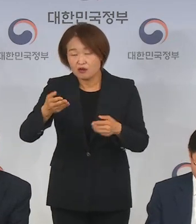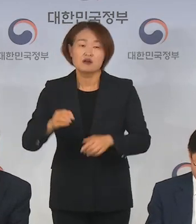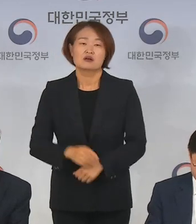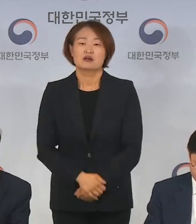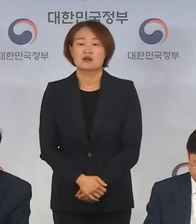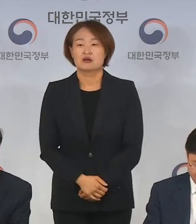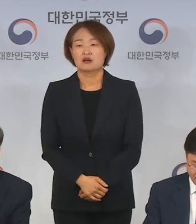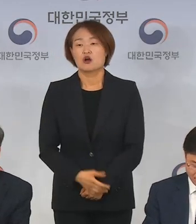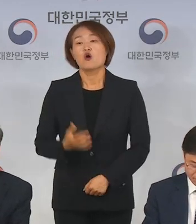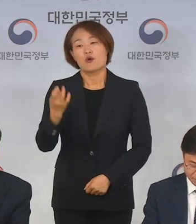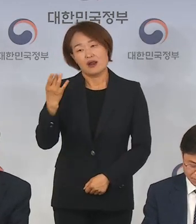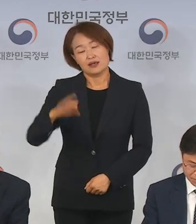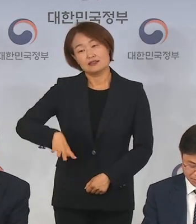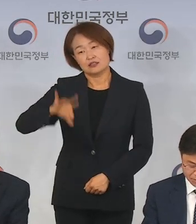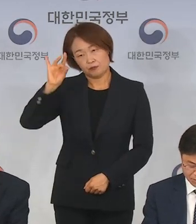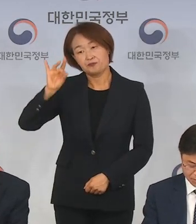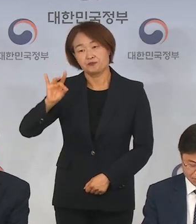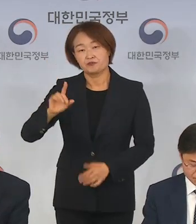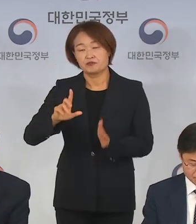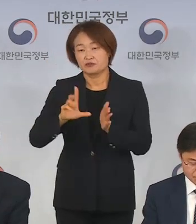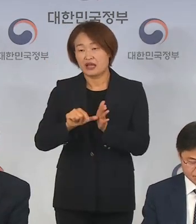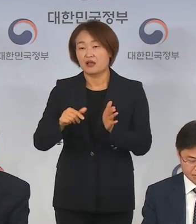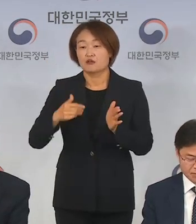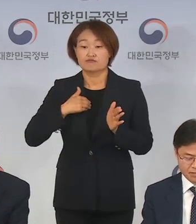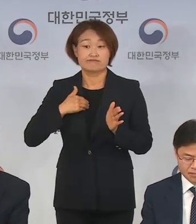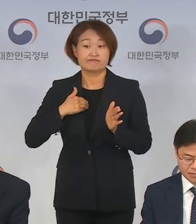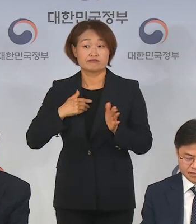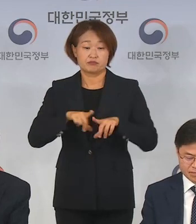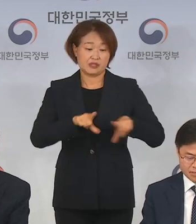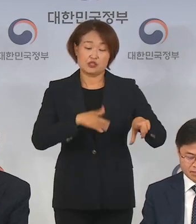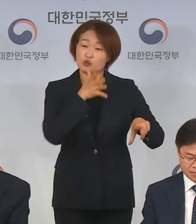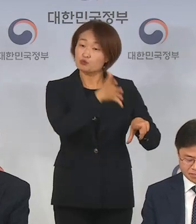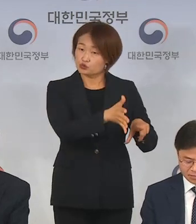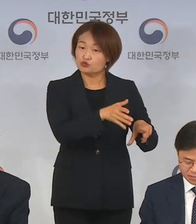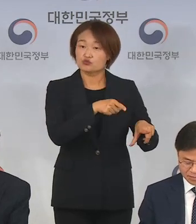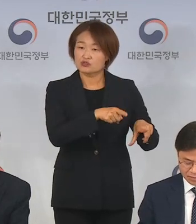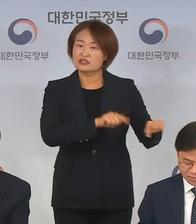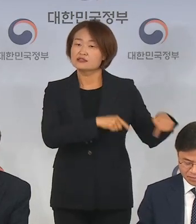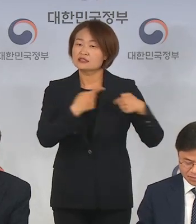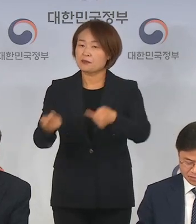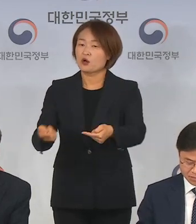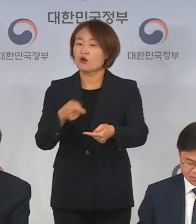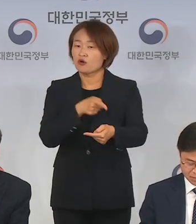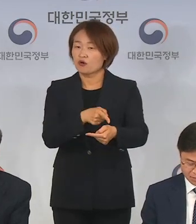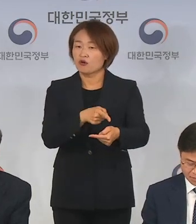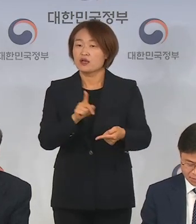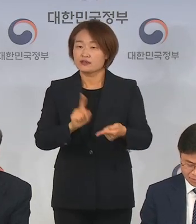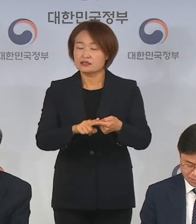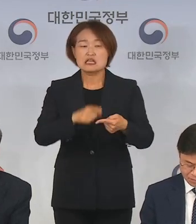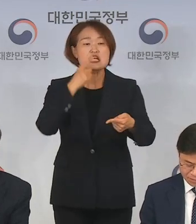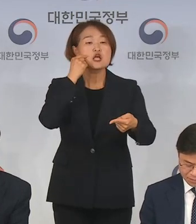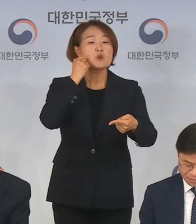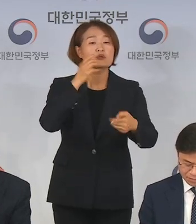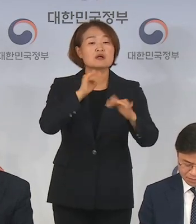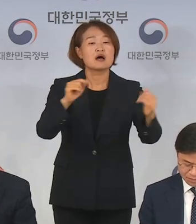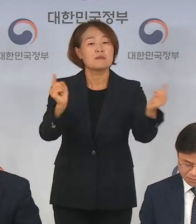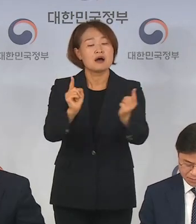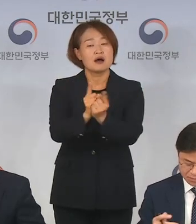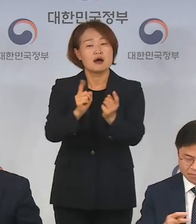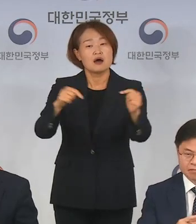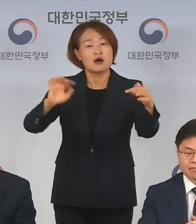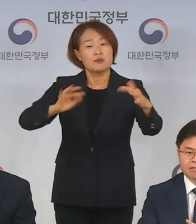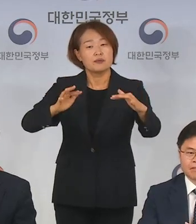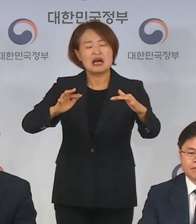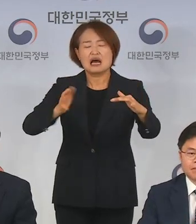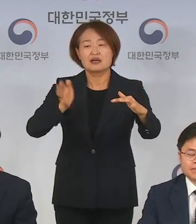당연히 처음에 실무할 때는 그 저희 쪽에서 민간 전문가도 참여하는 부분을 일본 측과 협의를 했고 다만 일측에서 여러